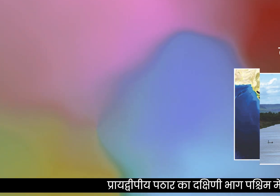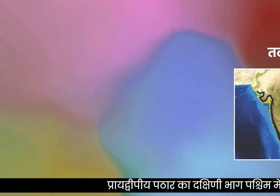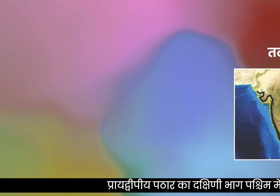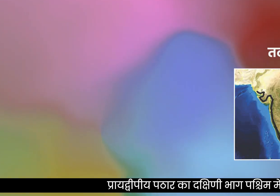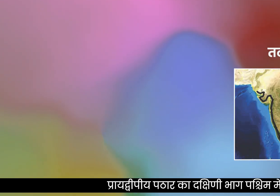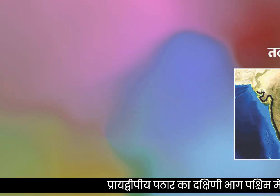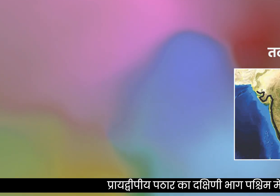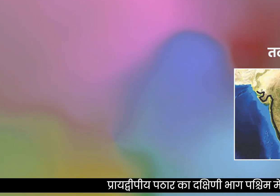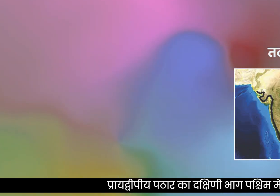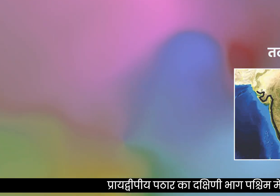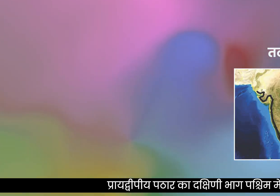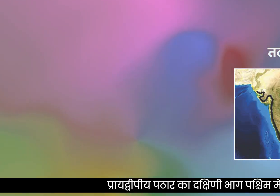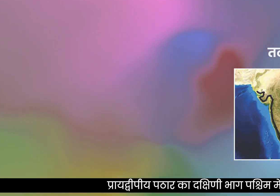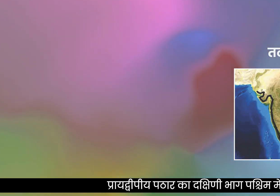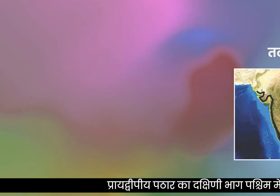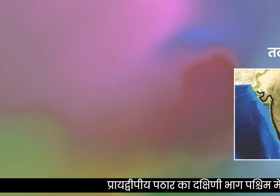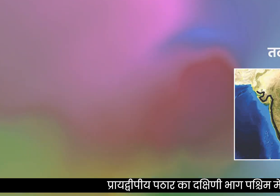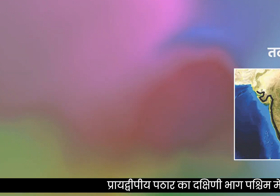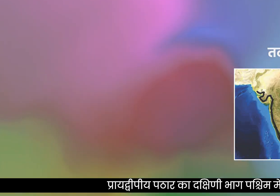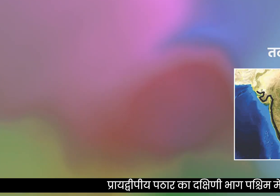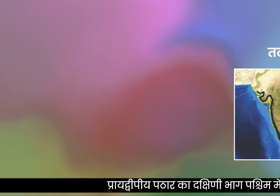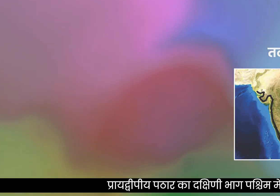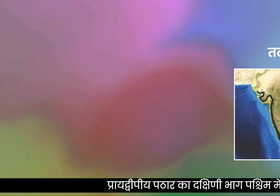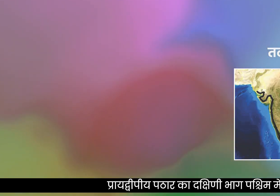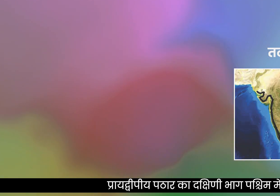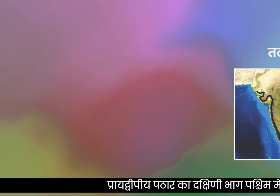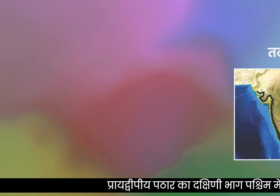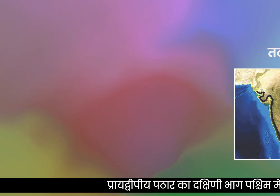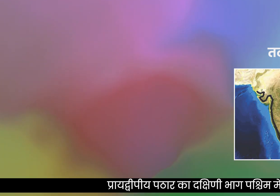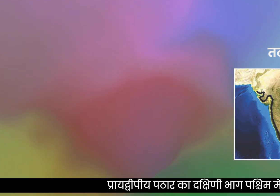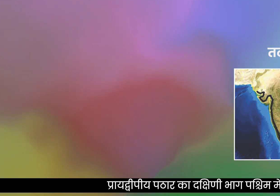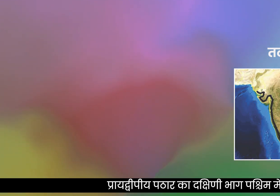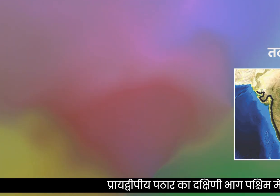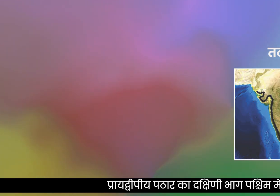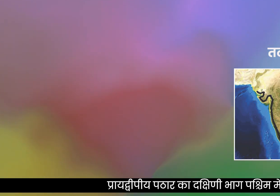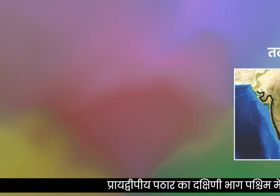प्रायद्वीपीय पठार का दक्षिणी भाग पश्चिमी में अरब सागर